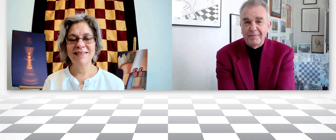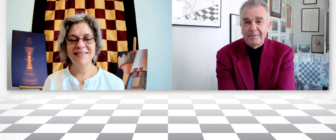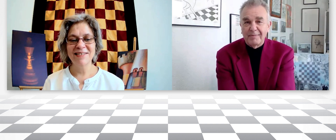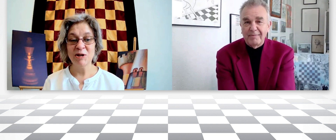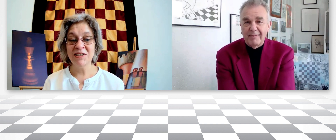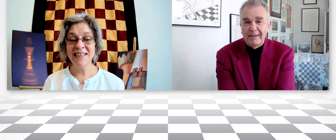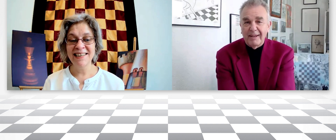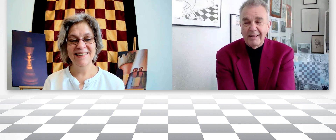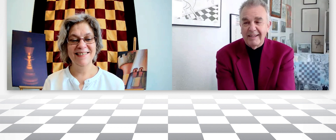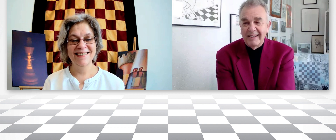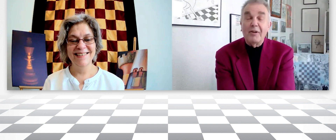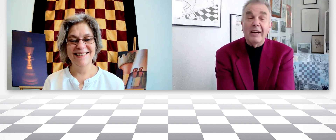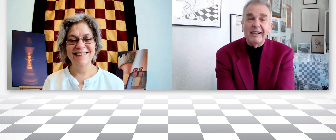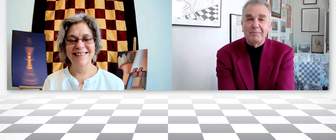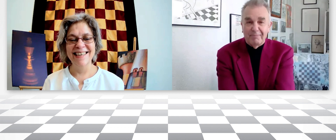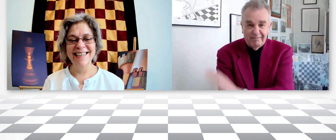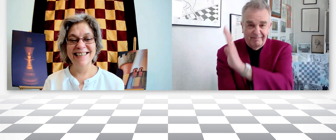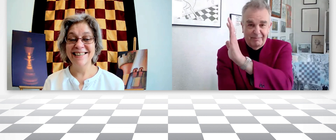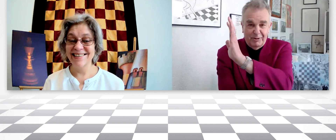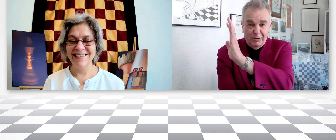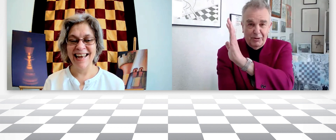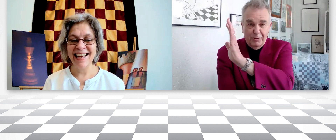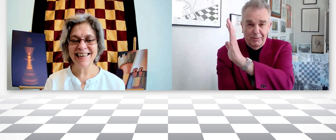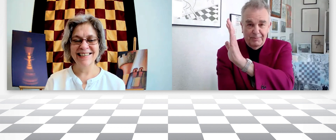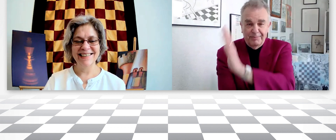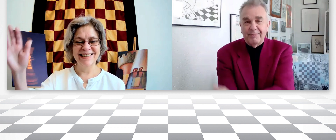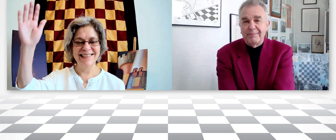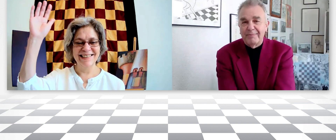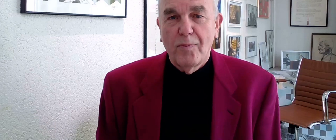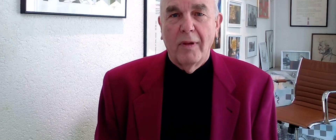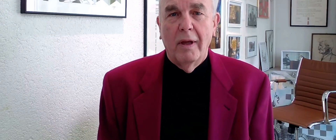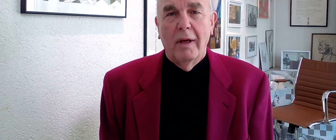Ja, zullen we zien. Oké. Okay. Tot de groep.